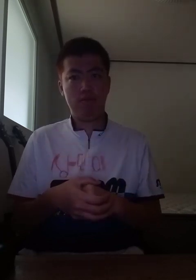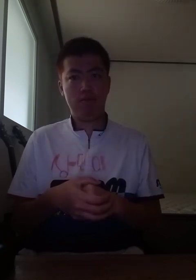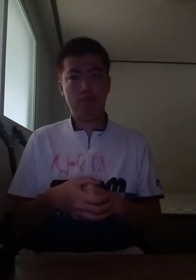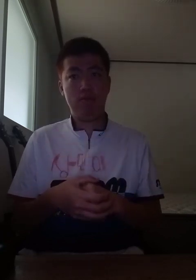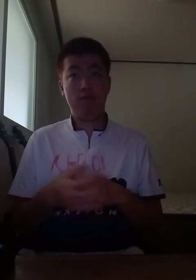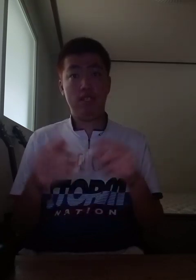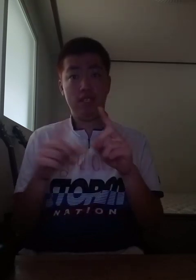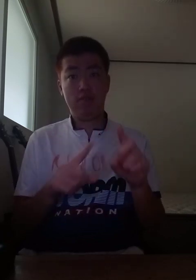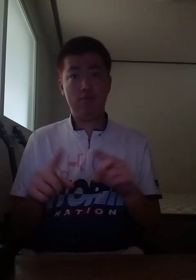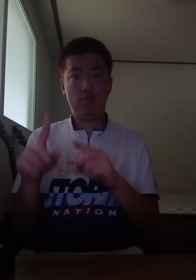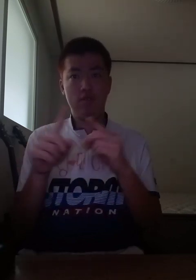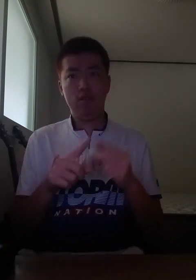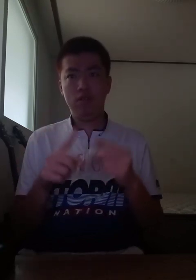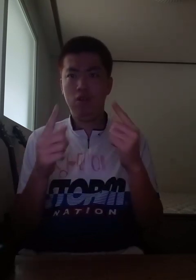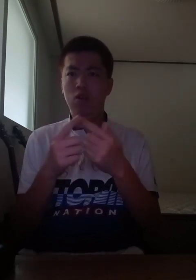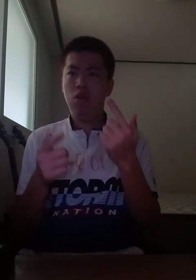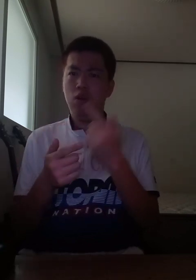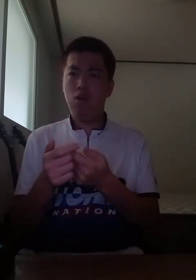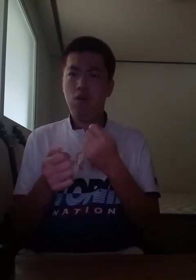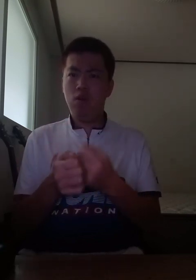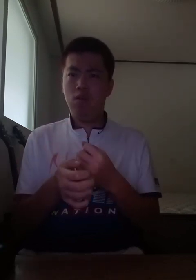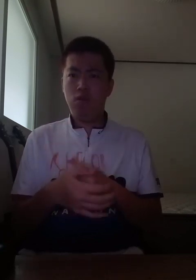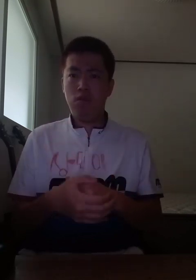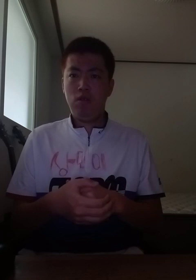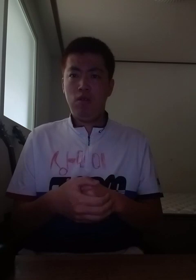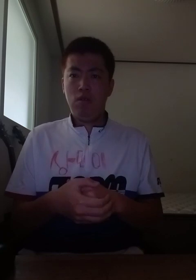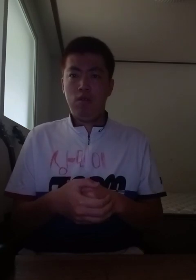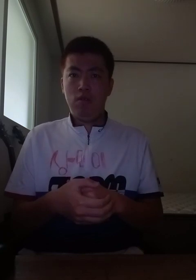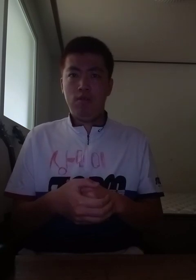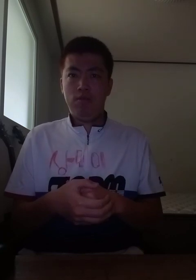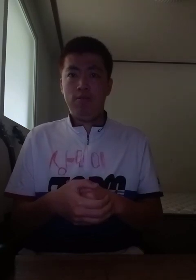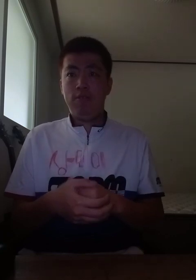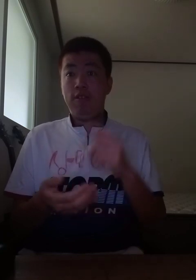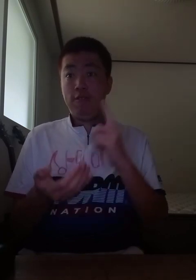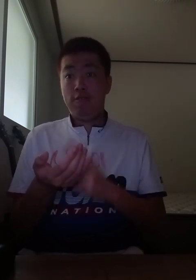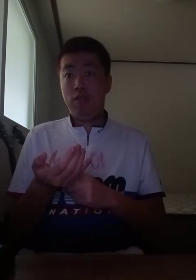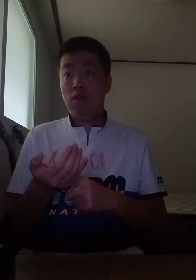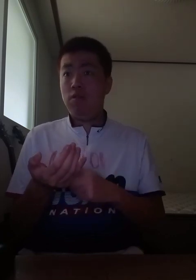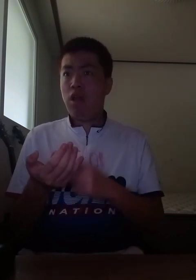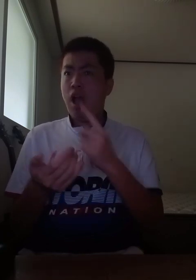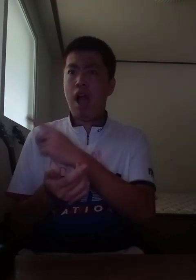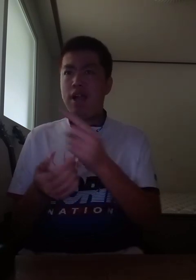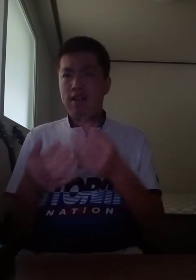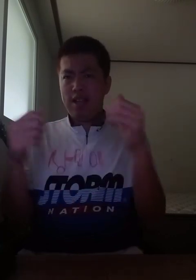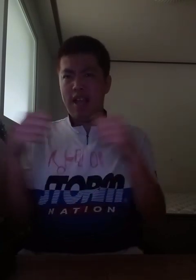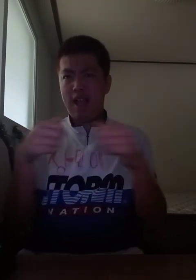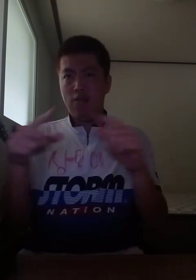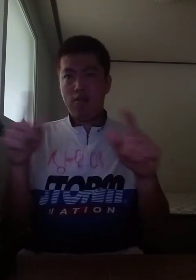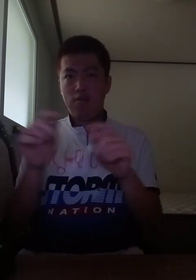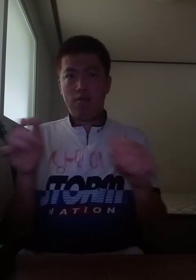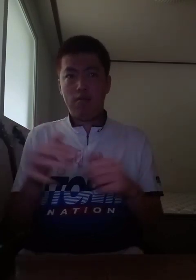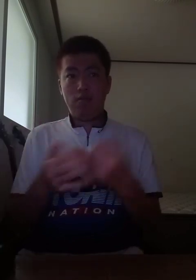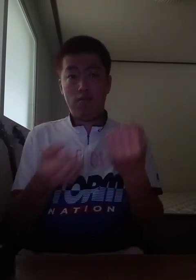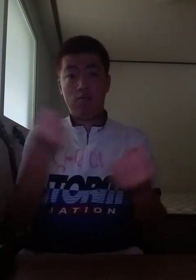색 구분마저 없으면 알아보기 어렵습니다. 상황이 이렇다 보니 사고도 잇따릅니다. 버스와 나란히